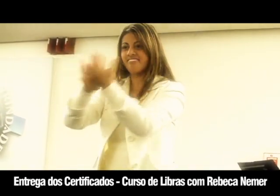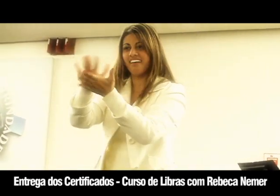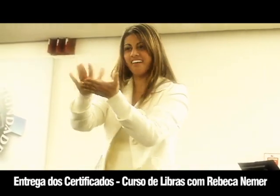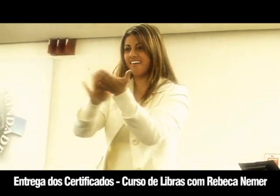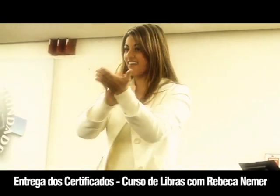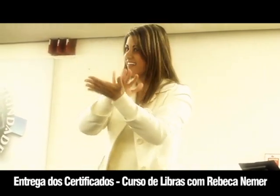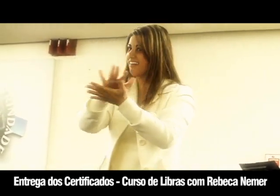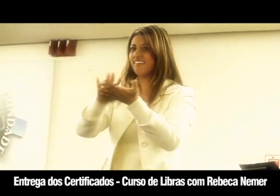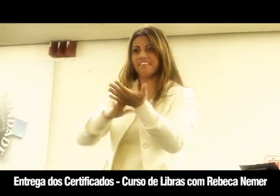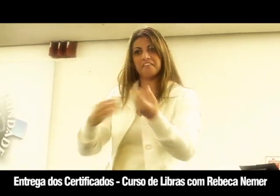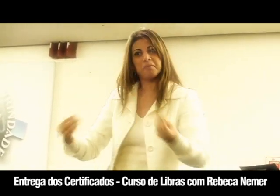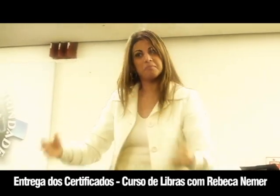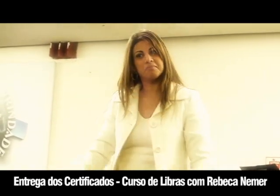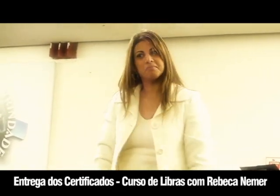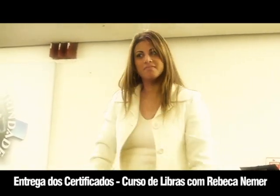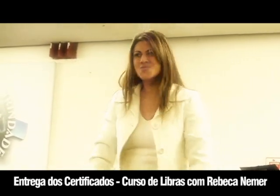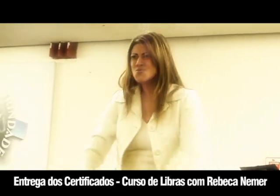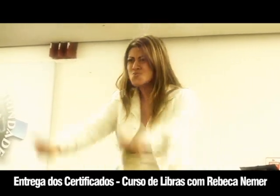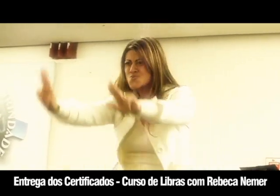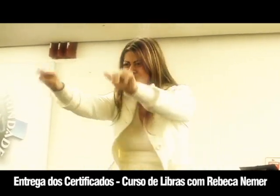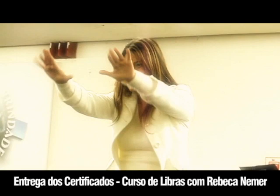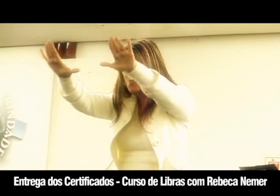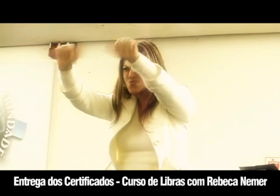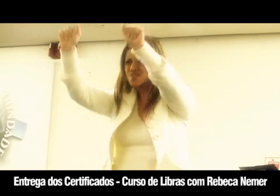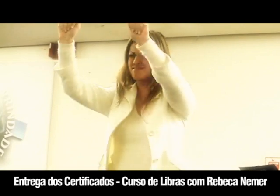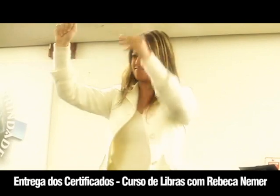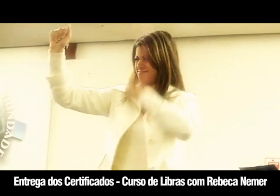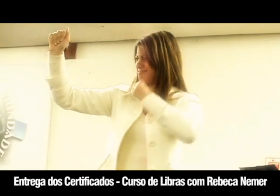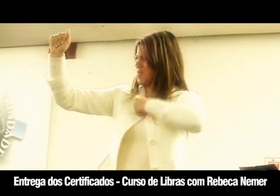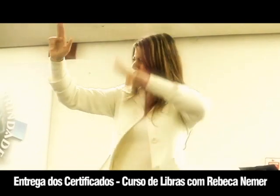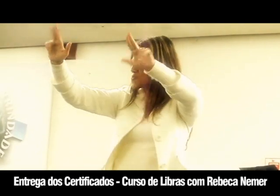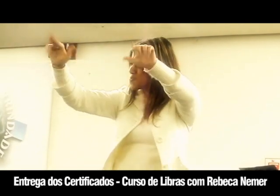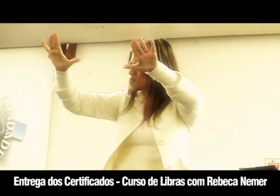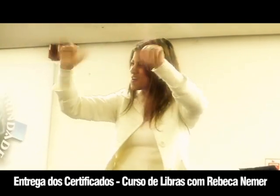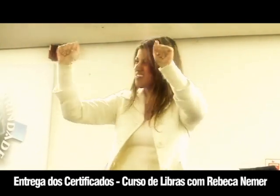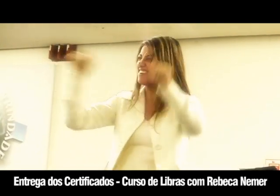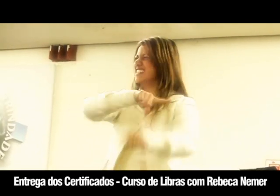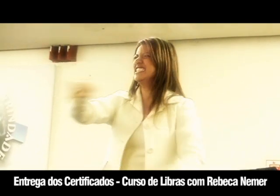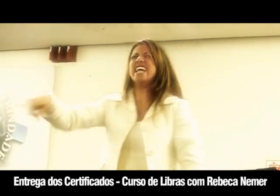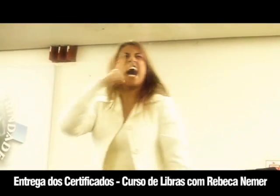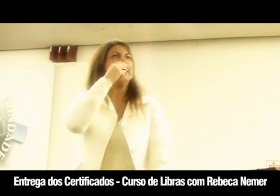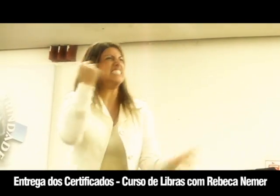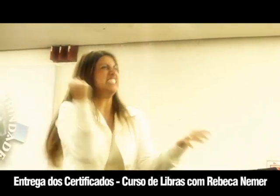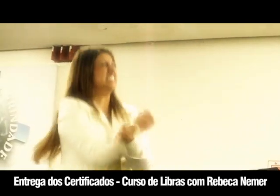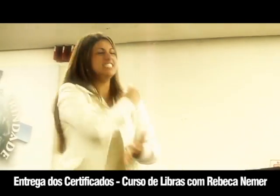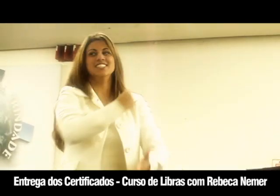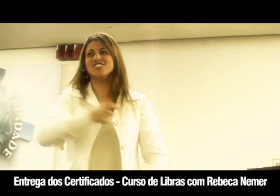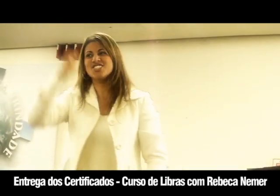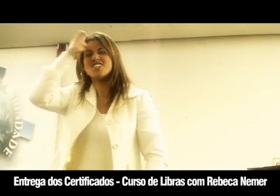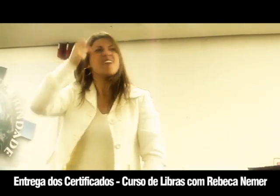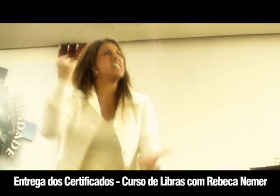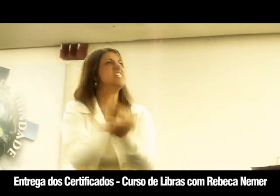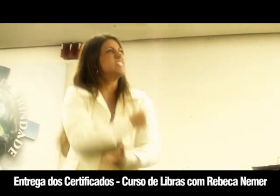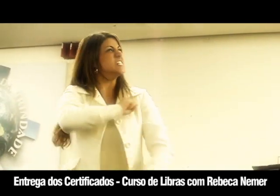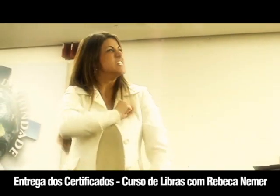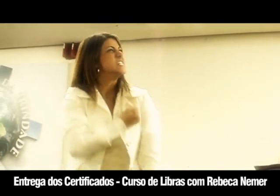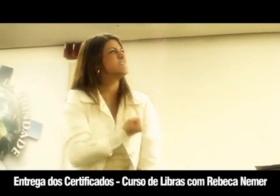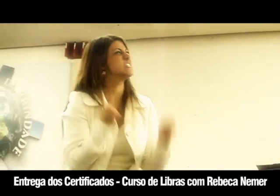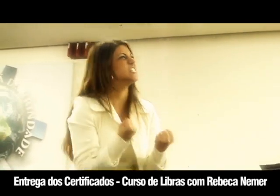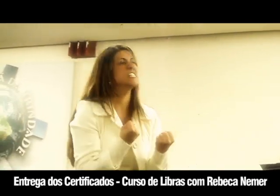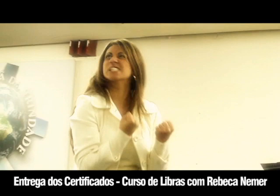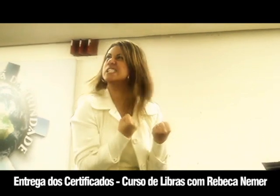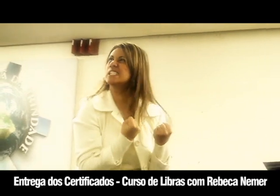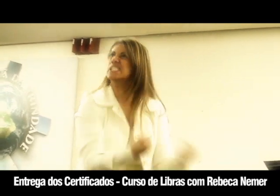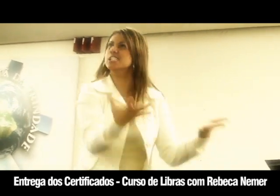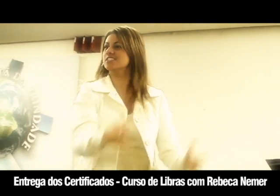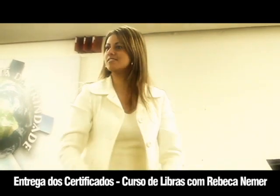pecou. Cristo nunca pecou. Que morram de raiva os inimigos da cruz de Cristo, que o inferno fique